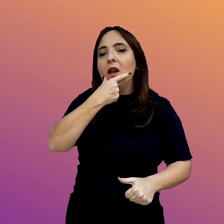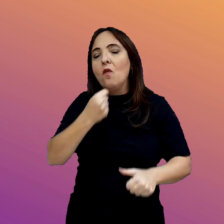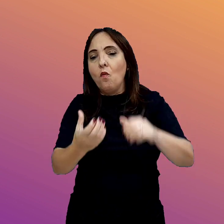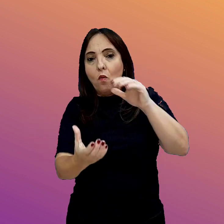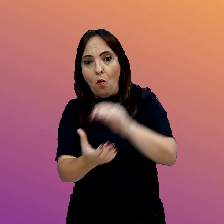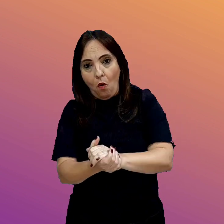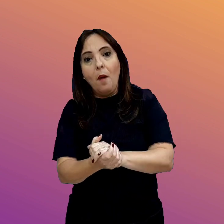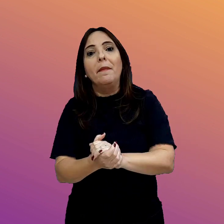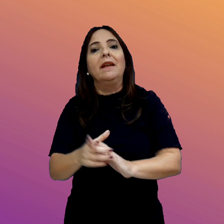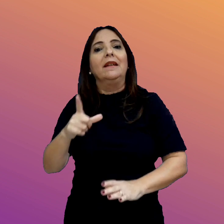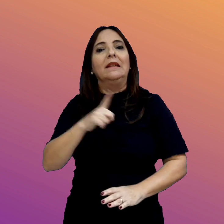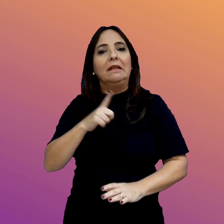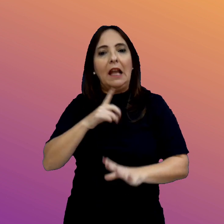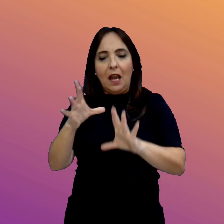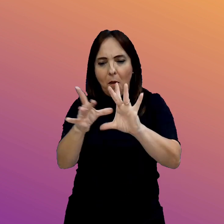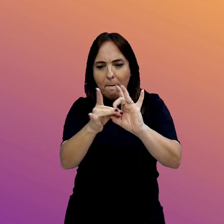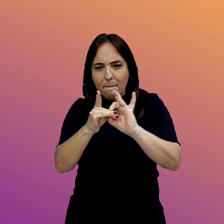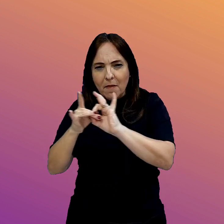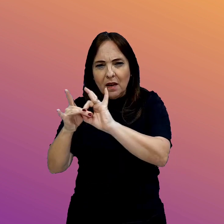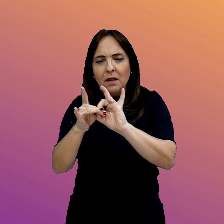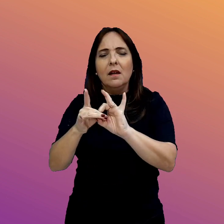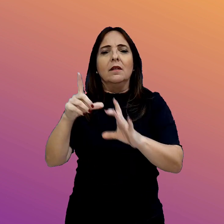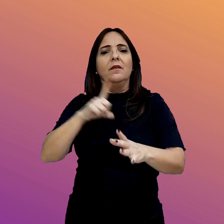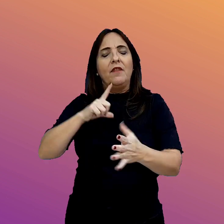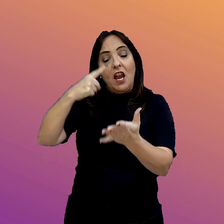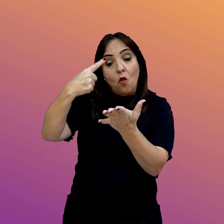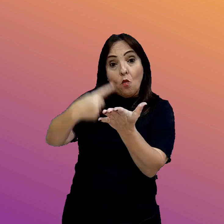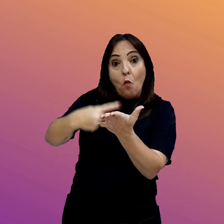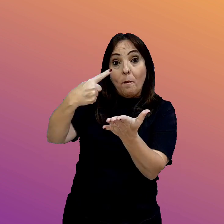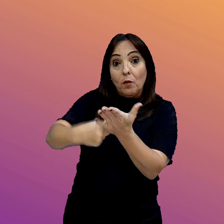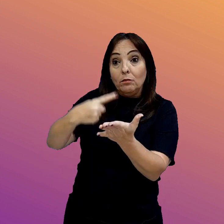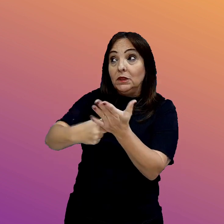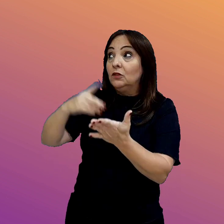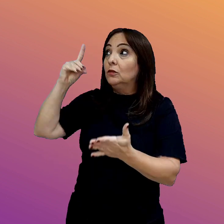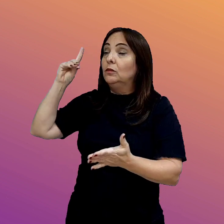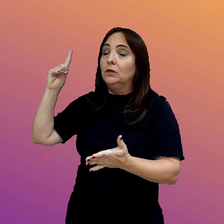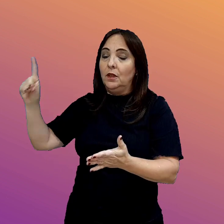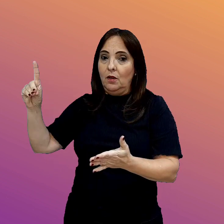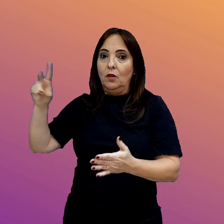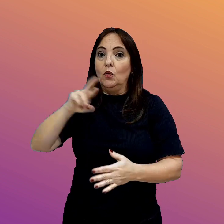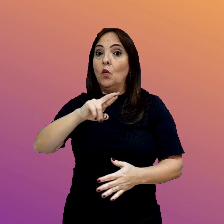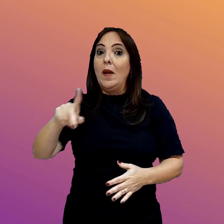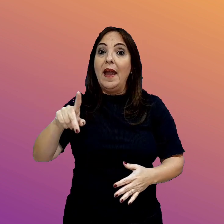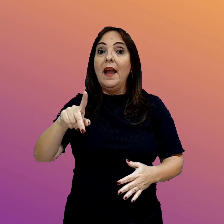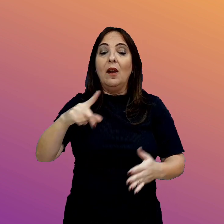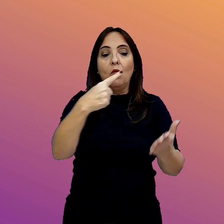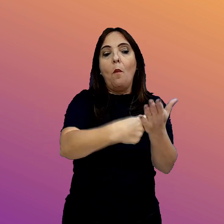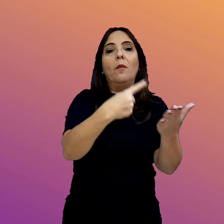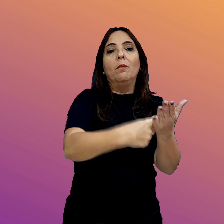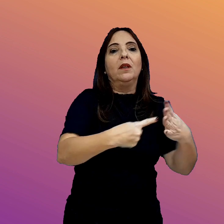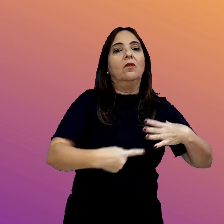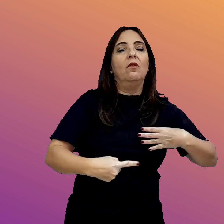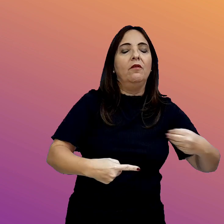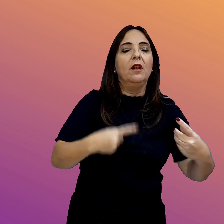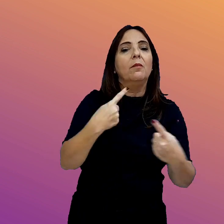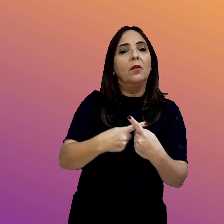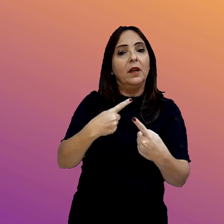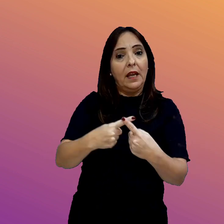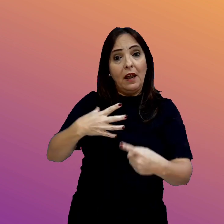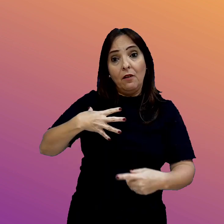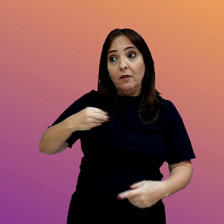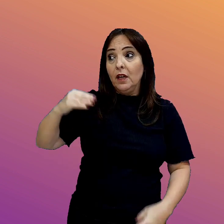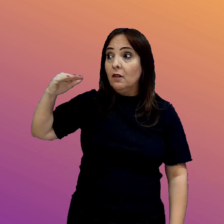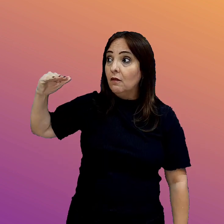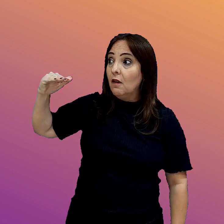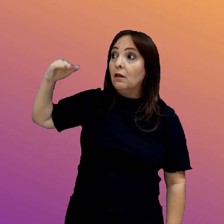os filhos, a aliança é entre os cônjuges diante de Deus, porque os filhos vão crescer, vão estudar, vão se casar, vão formar